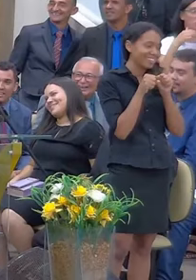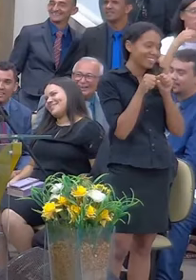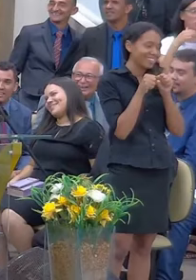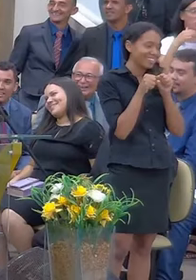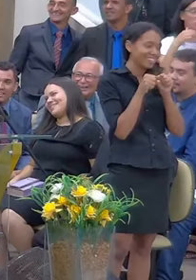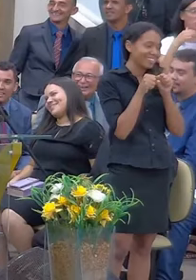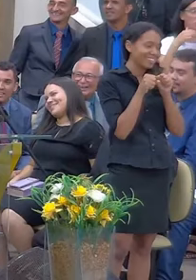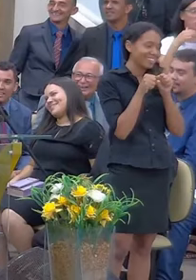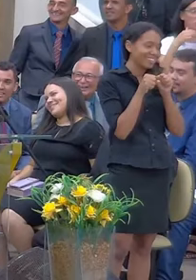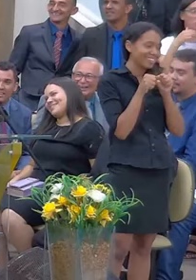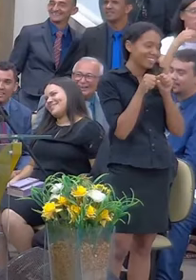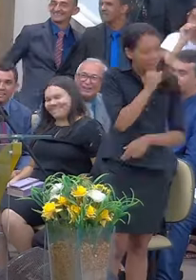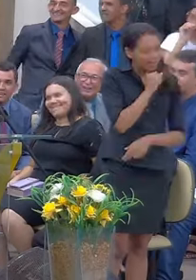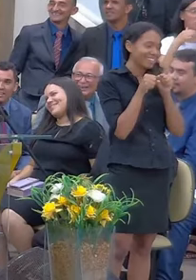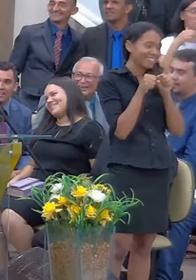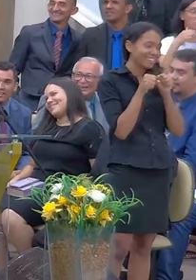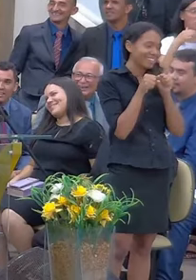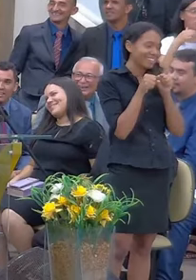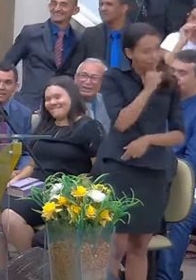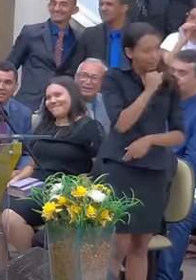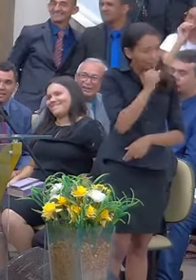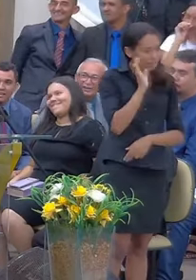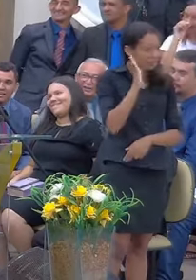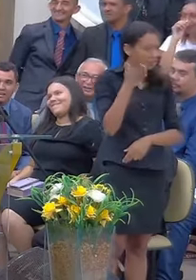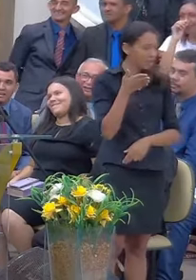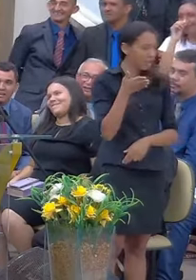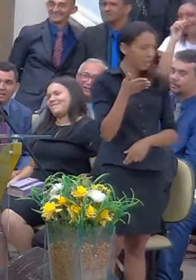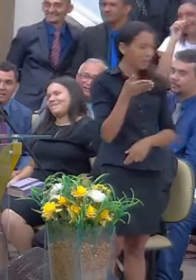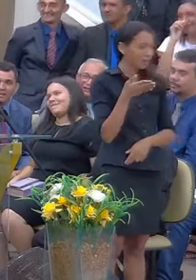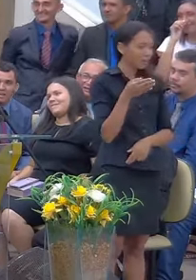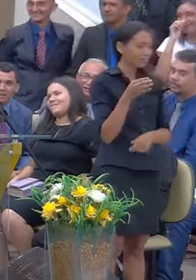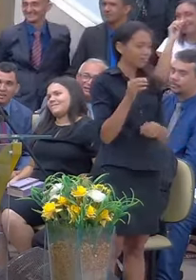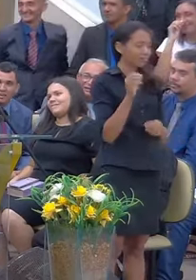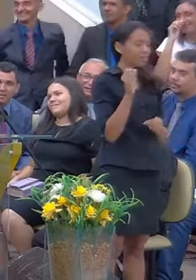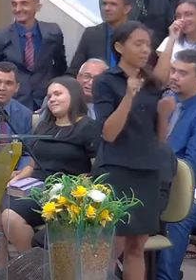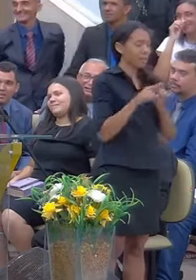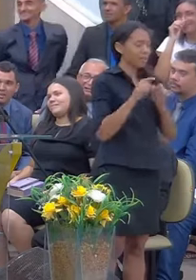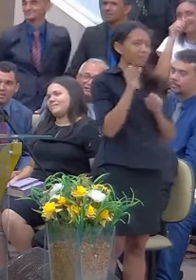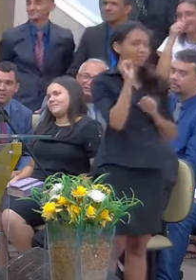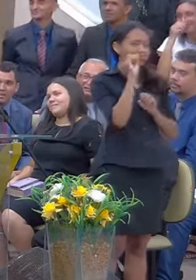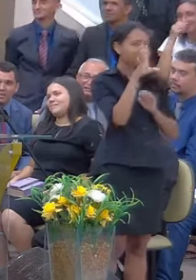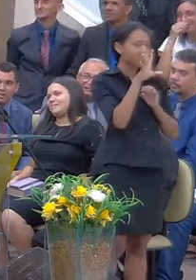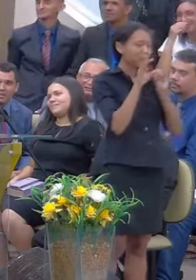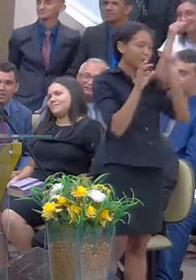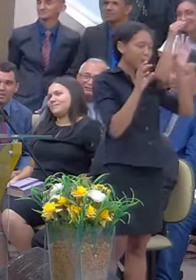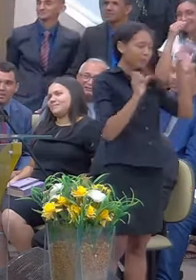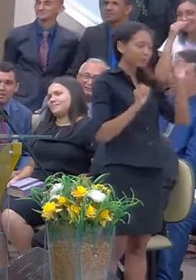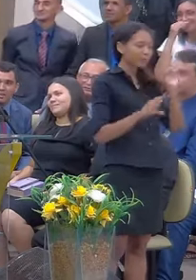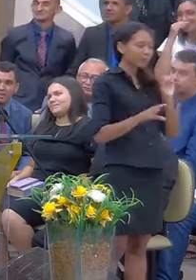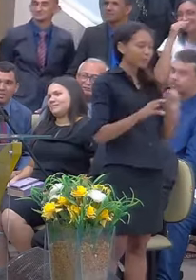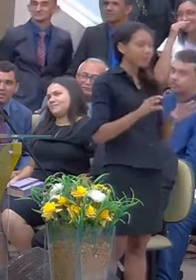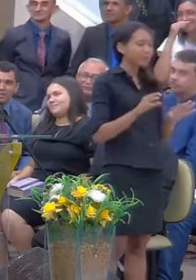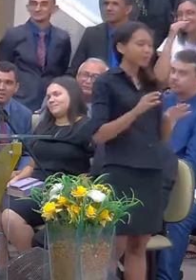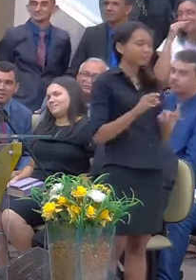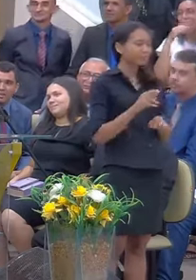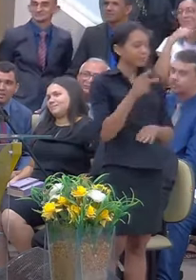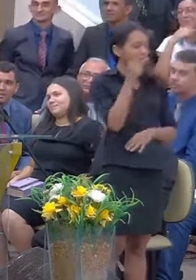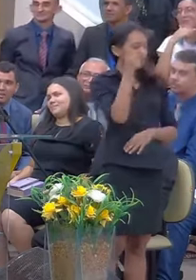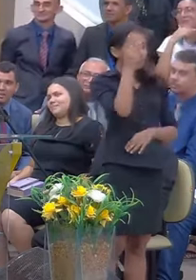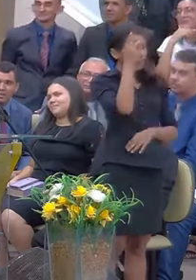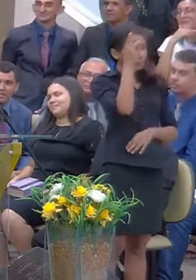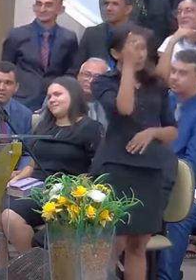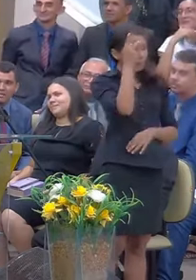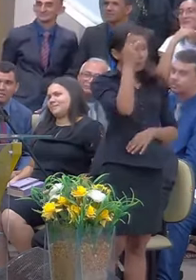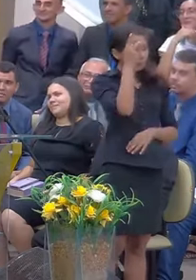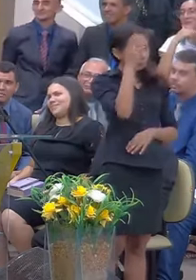velhinho. E a zona e o jogo de luz, pei, em São Paulo. E eu disse, meu